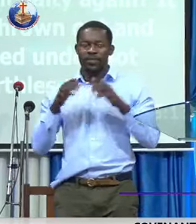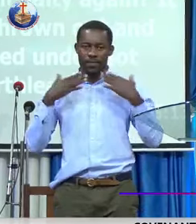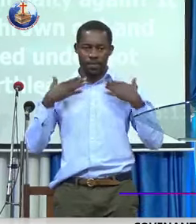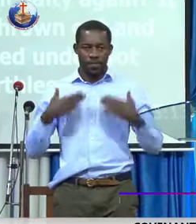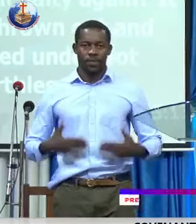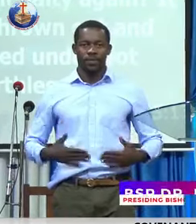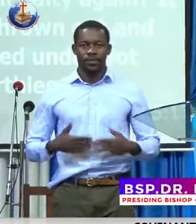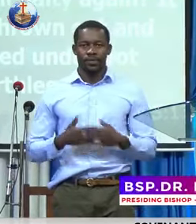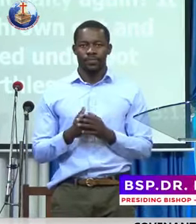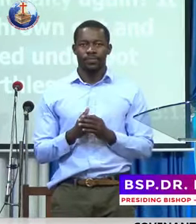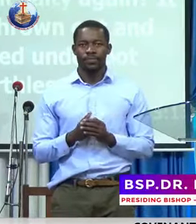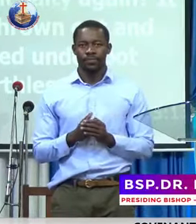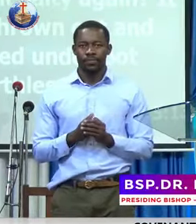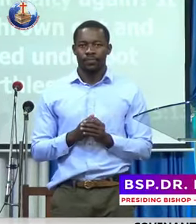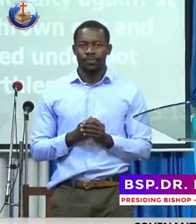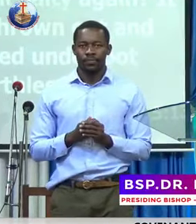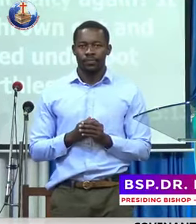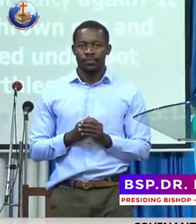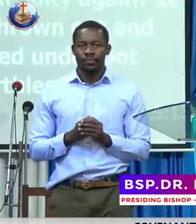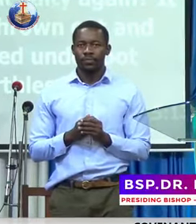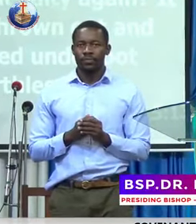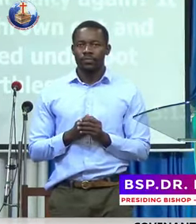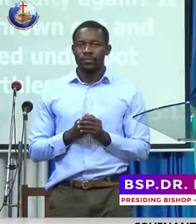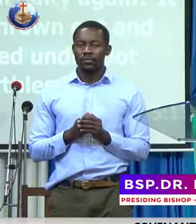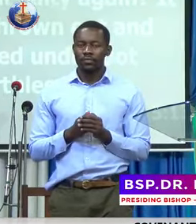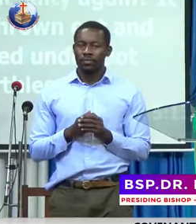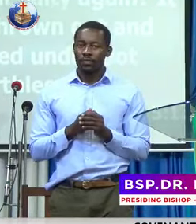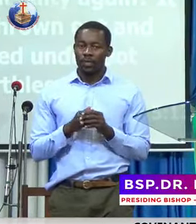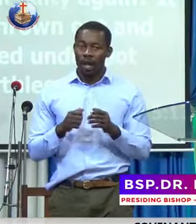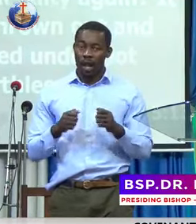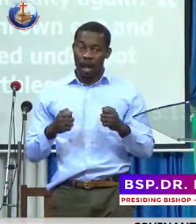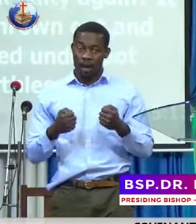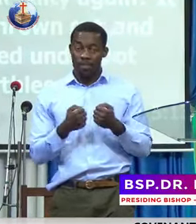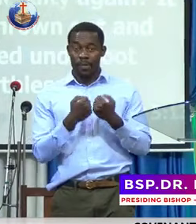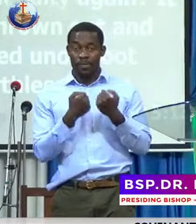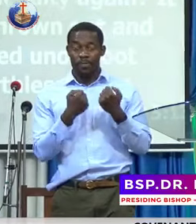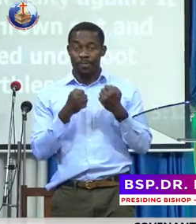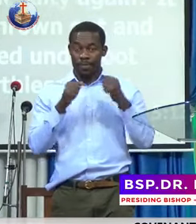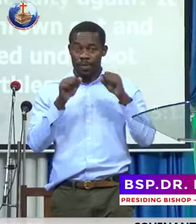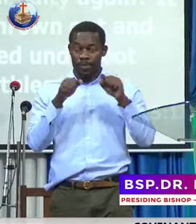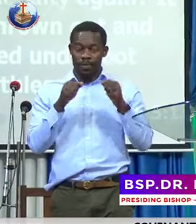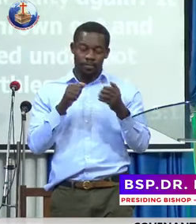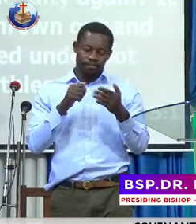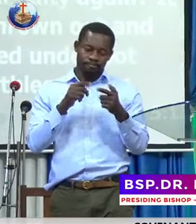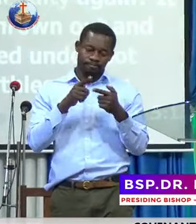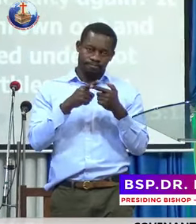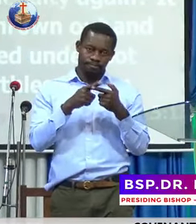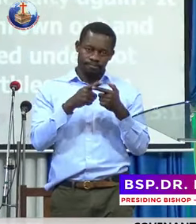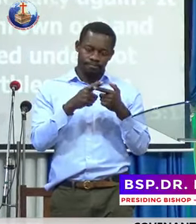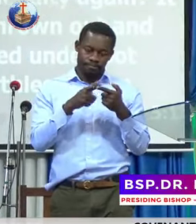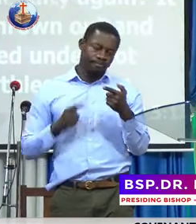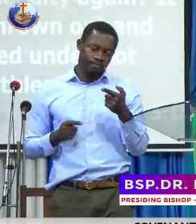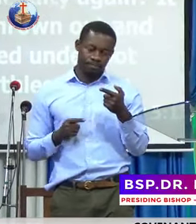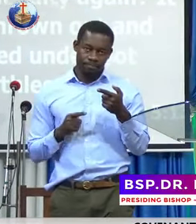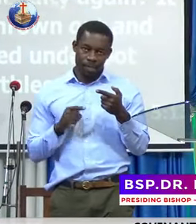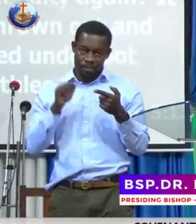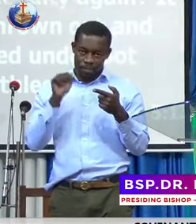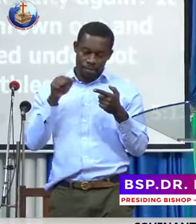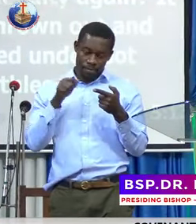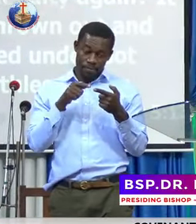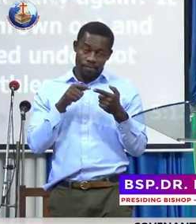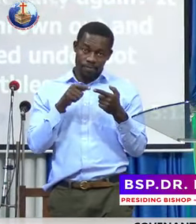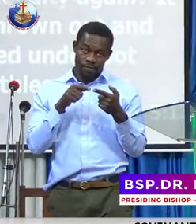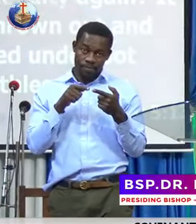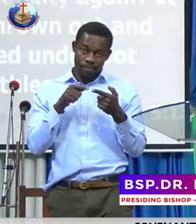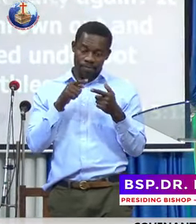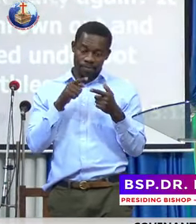hata katika miili yetu. If you happen to get a cut on your finger. Iwapo unaweza jikata kwenye kidole chako.